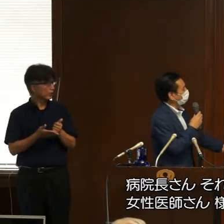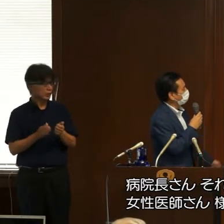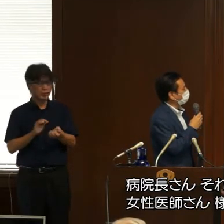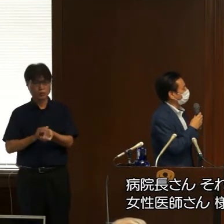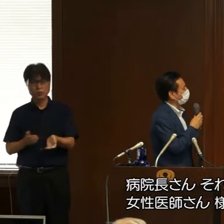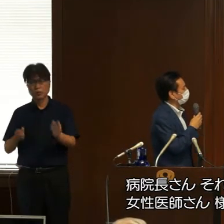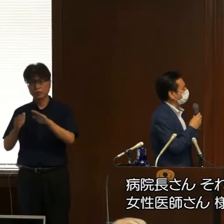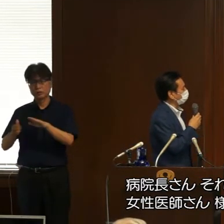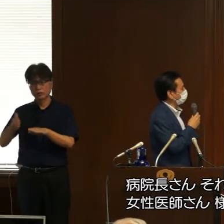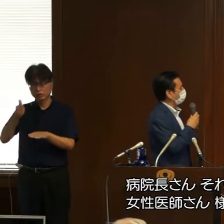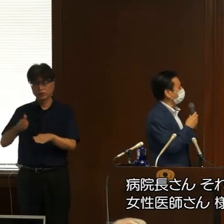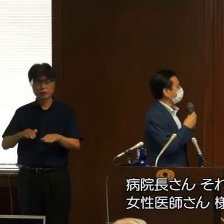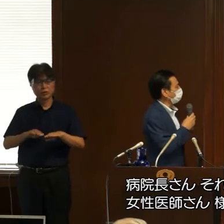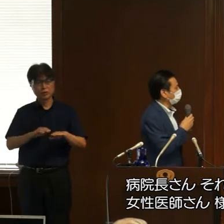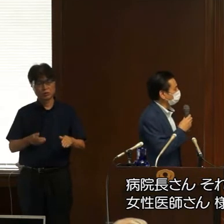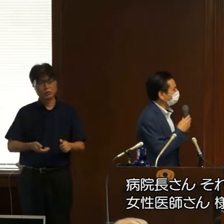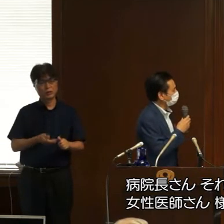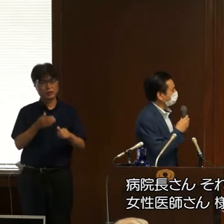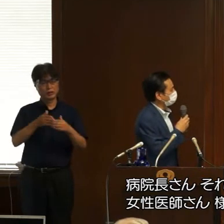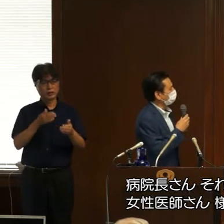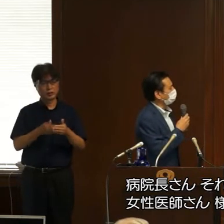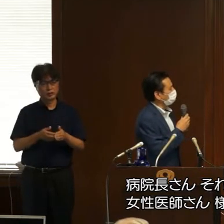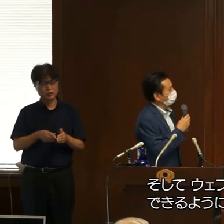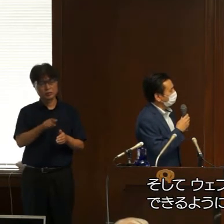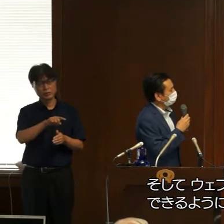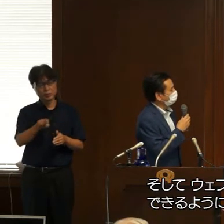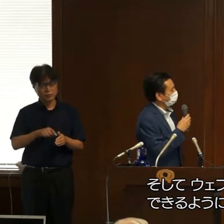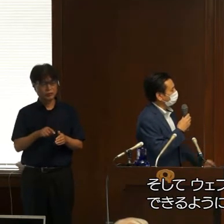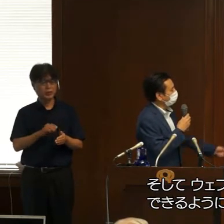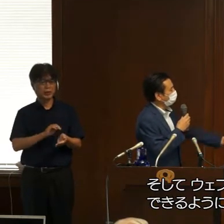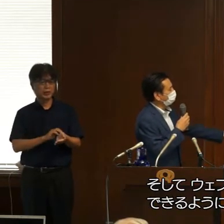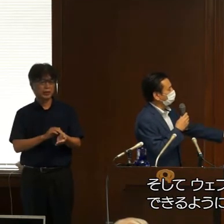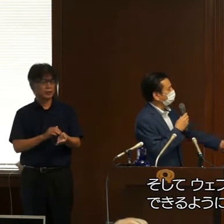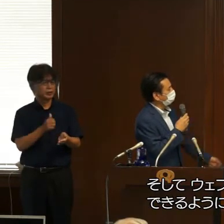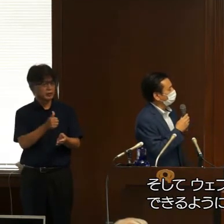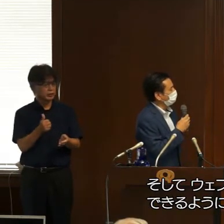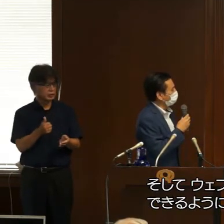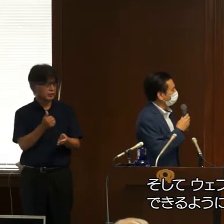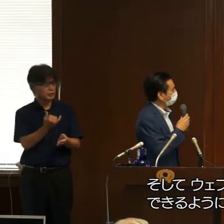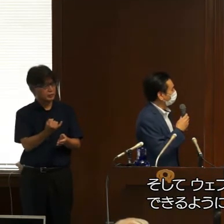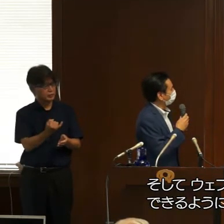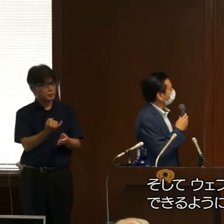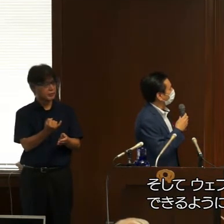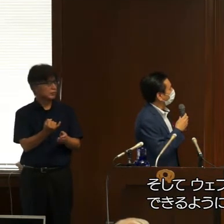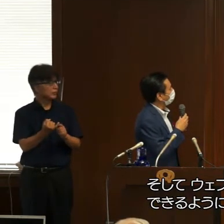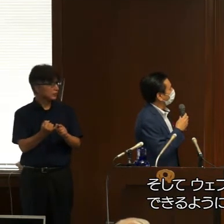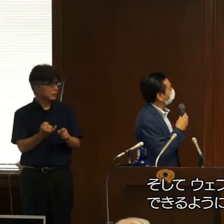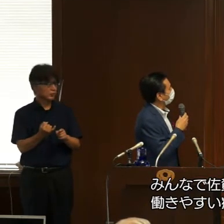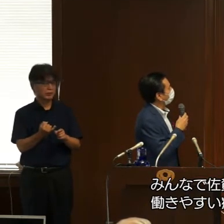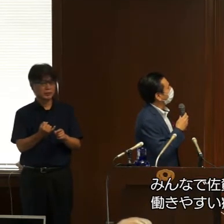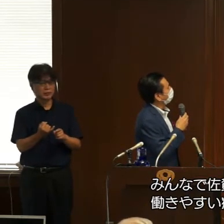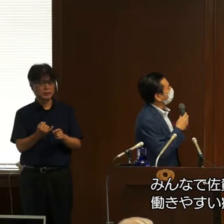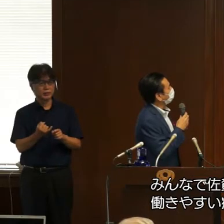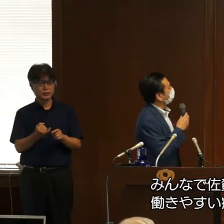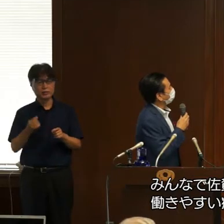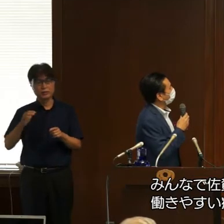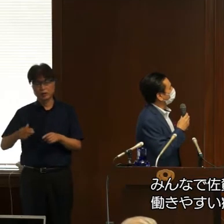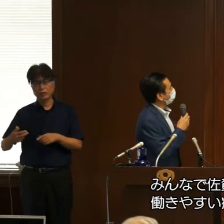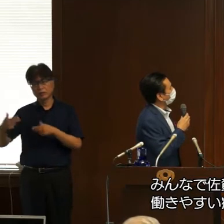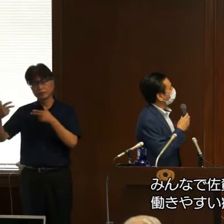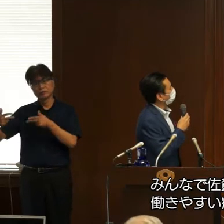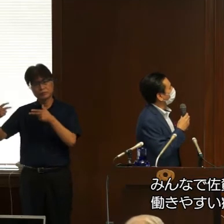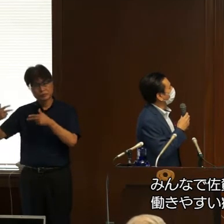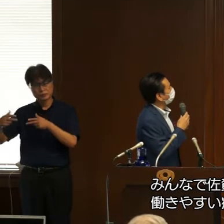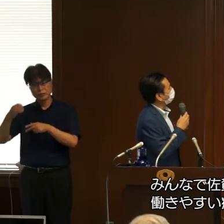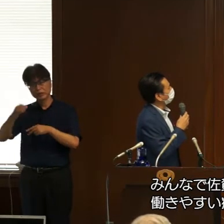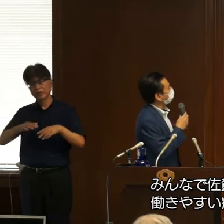から子育て経験のある女性医師さん、さまざまな皆さん方、そしてウェブ視聴もできるようになっておりますので、みんなで、佐賀